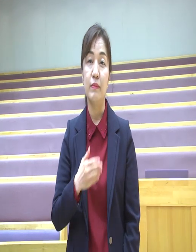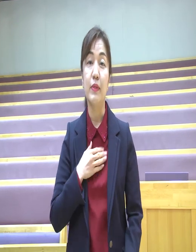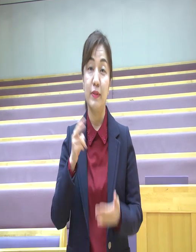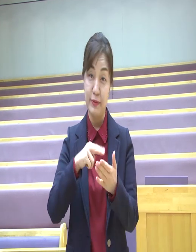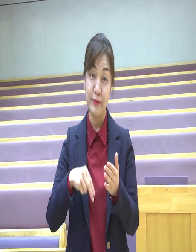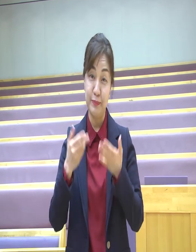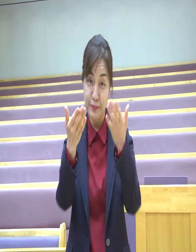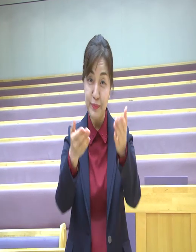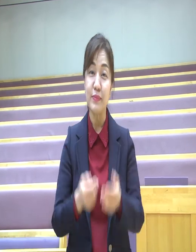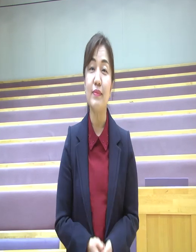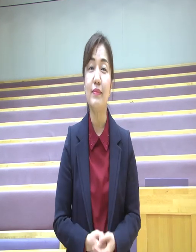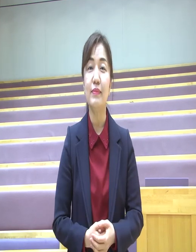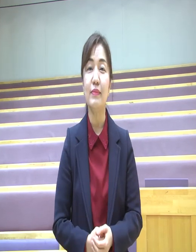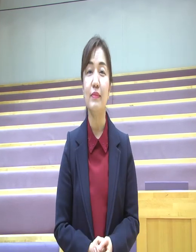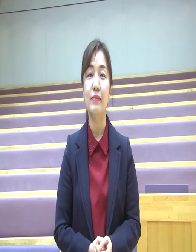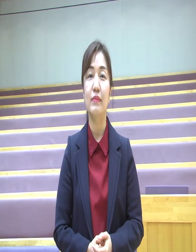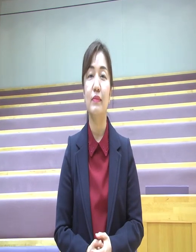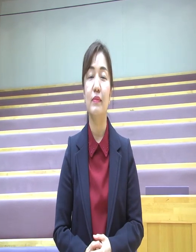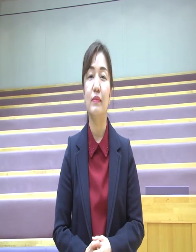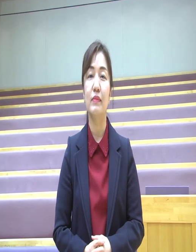제가 봉독하겠습니다.